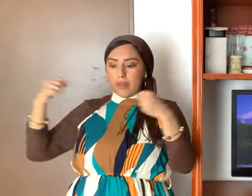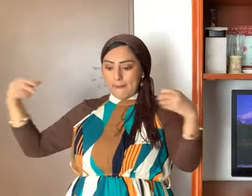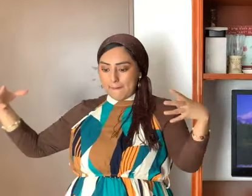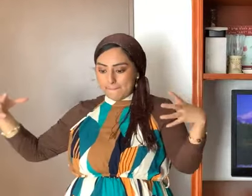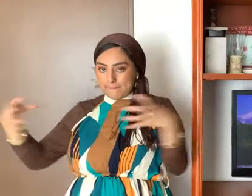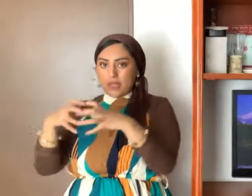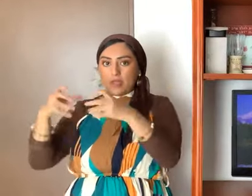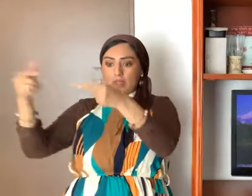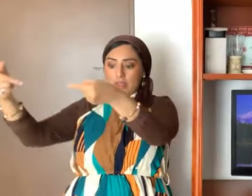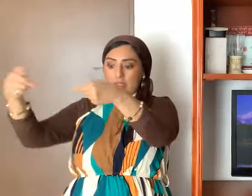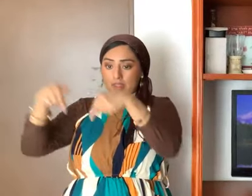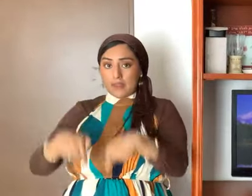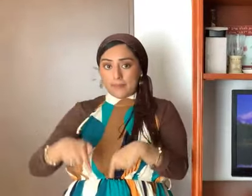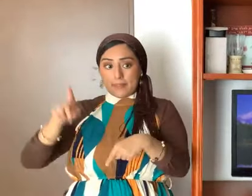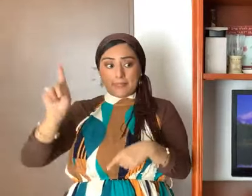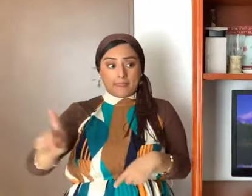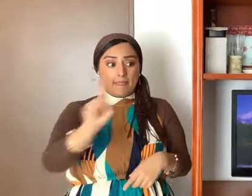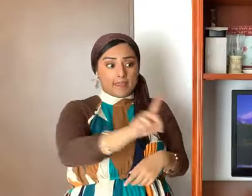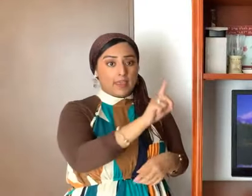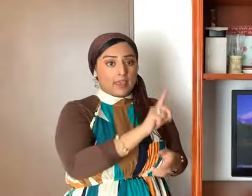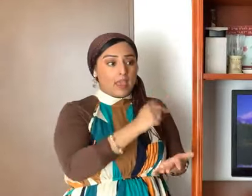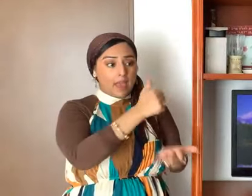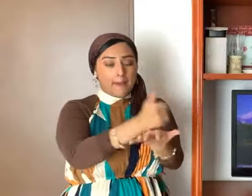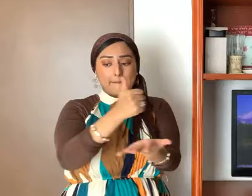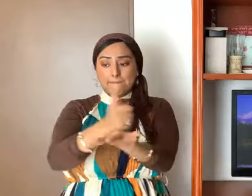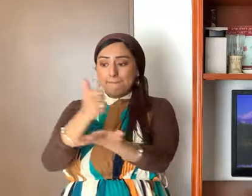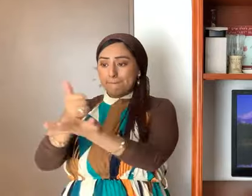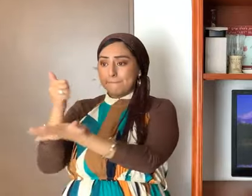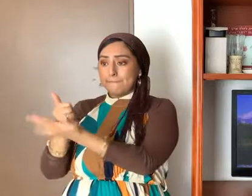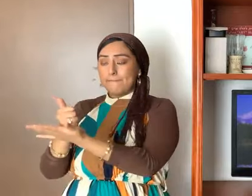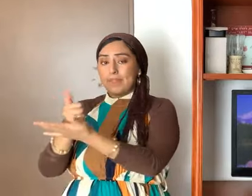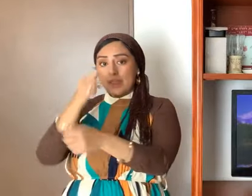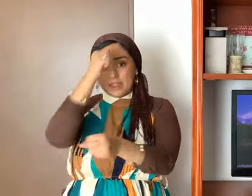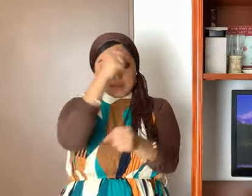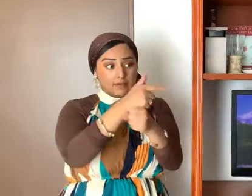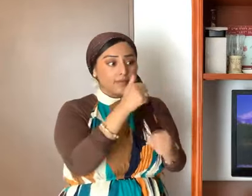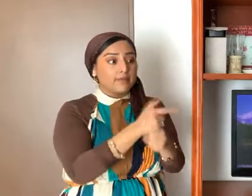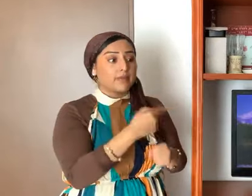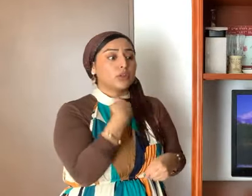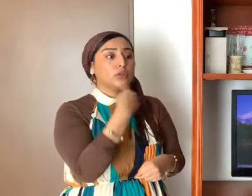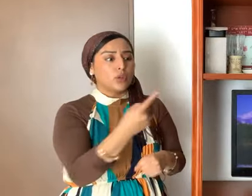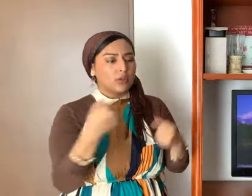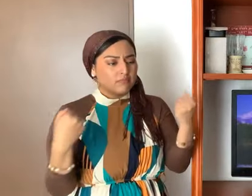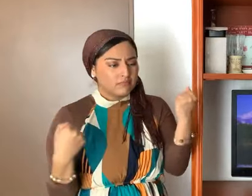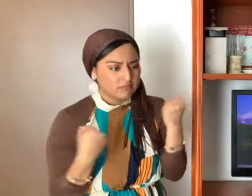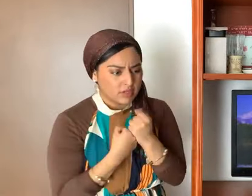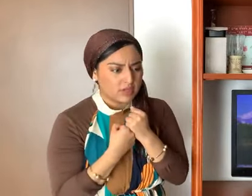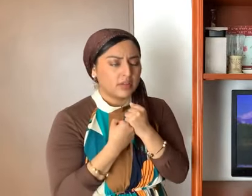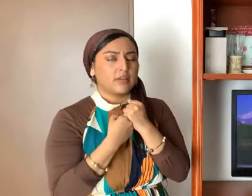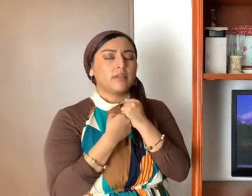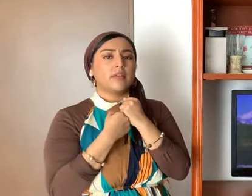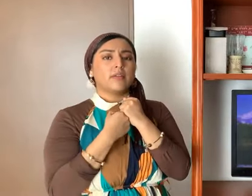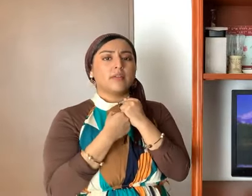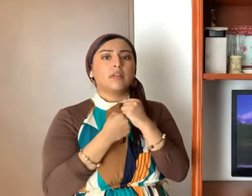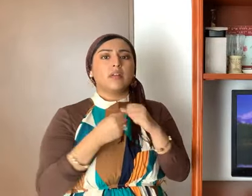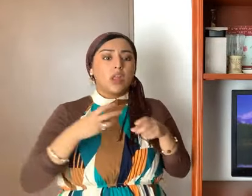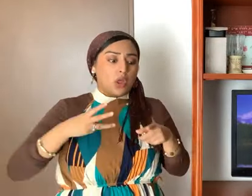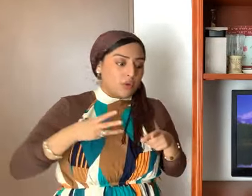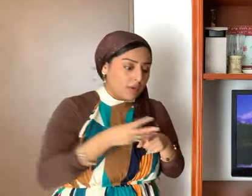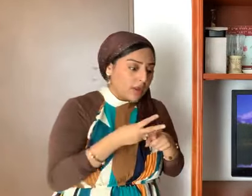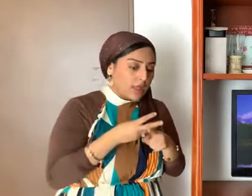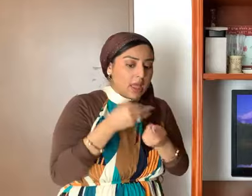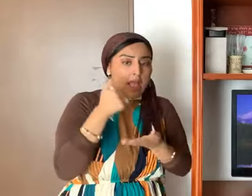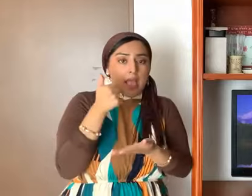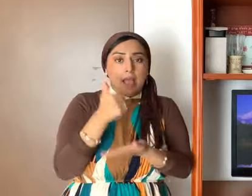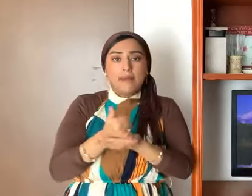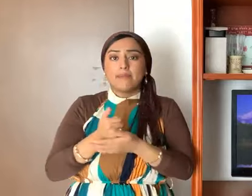congregaron y vinieron. Cada uno ayudó a su vecino y a su hermano dijo, esfuérzate. El carpintero animó al platero